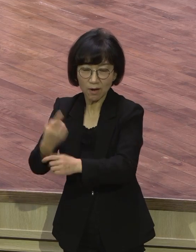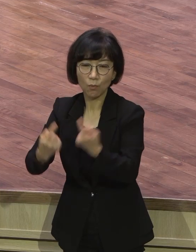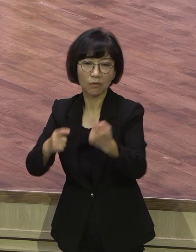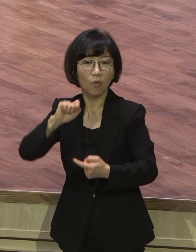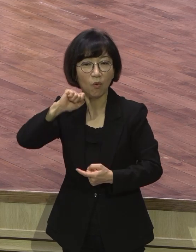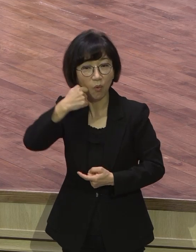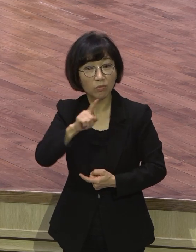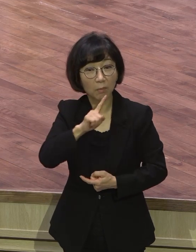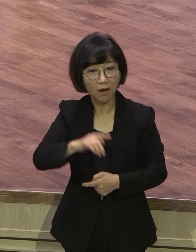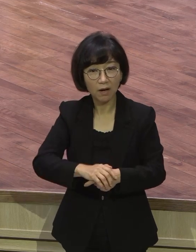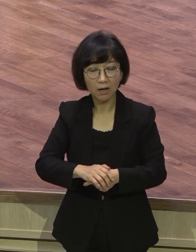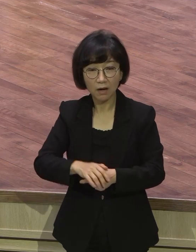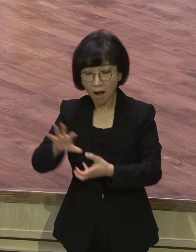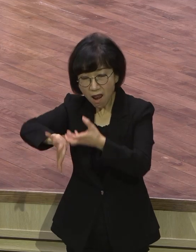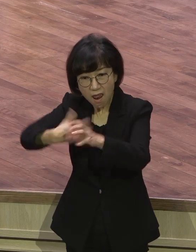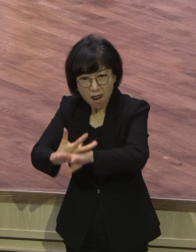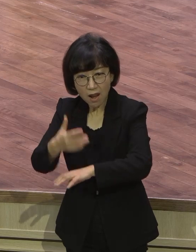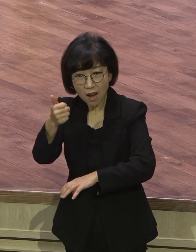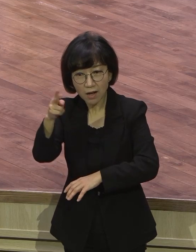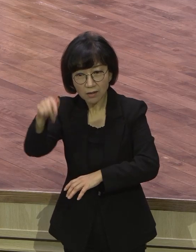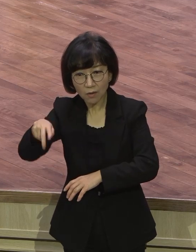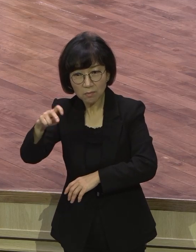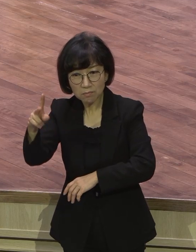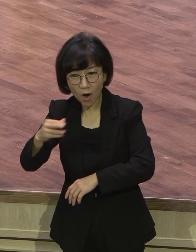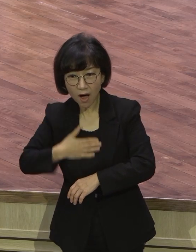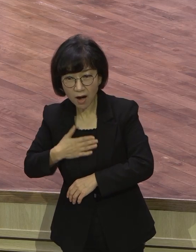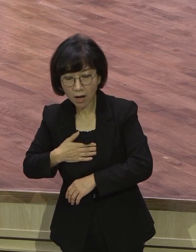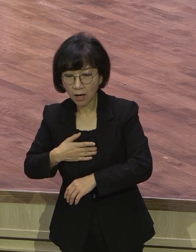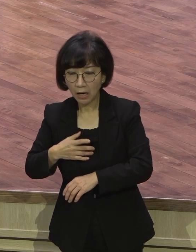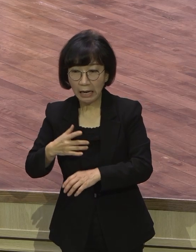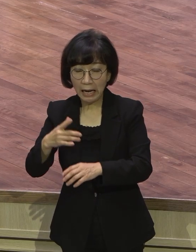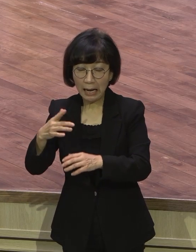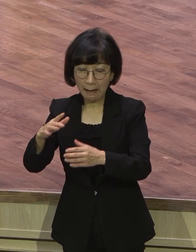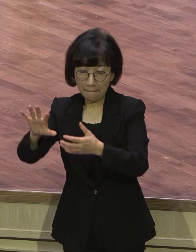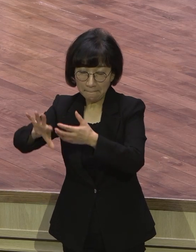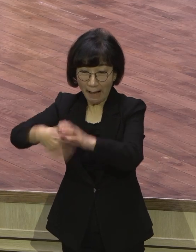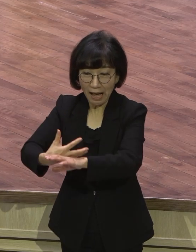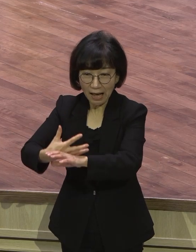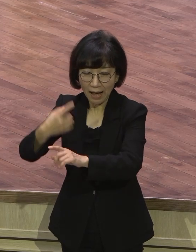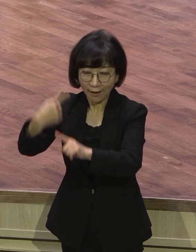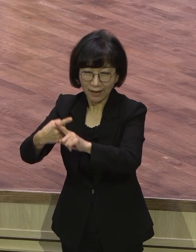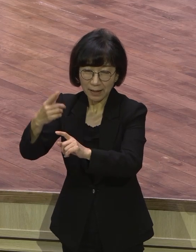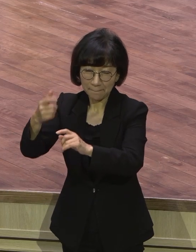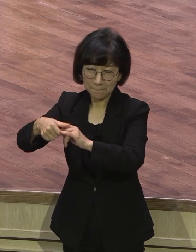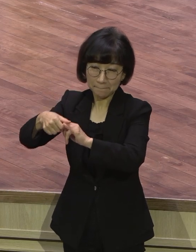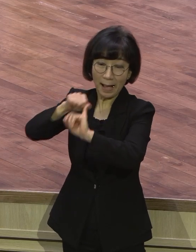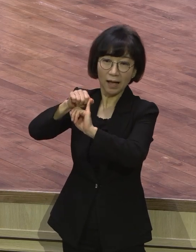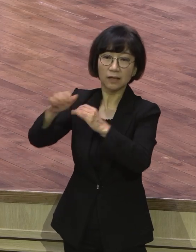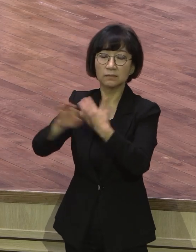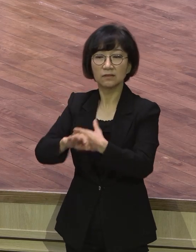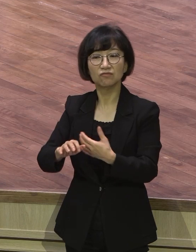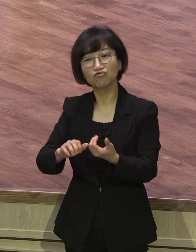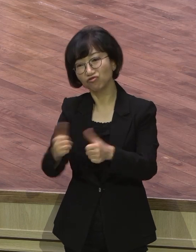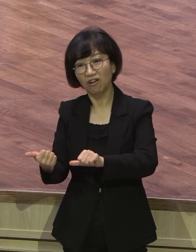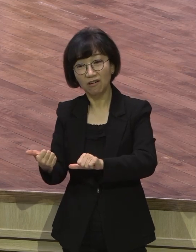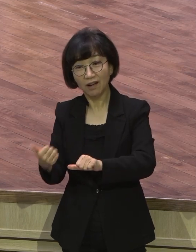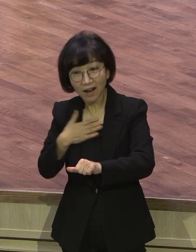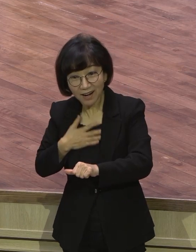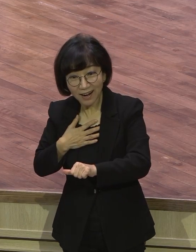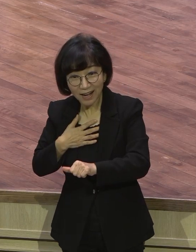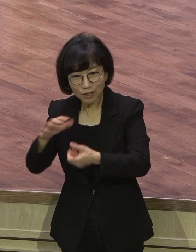혁명은 뭐요? 목숨 걸고 하는 게 혁명이에요. 혁명 하다가 만약에 실패하면 다 죽는 겁니다.